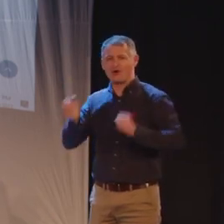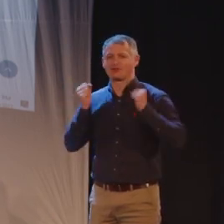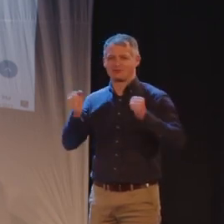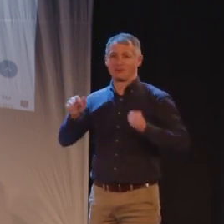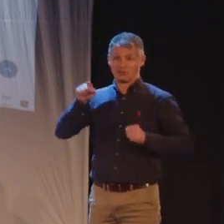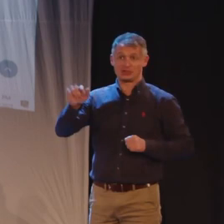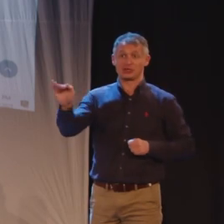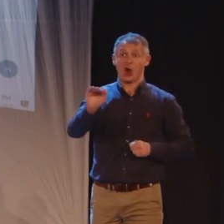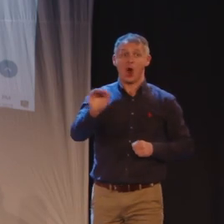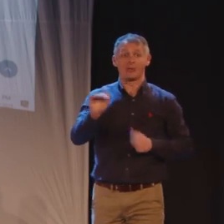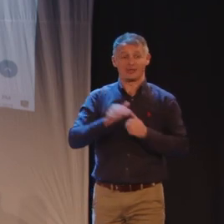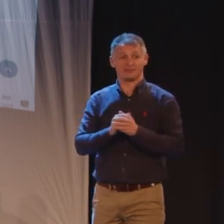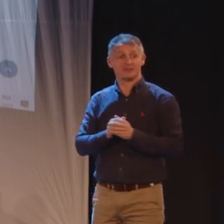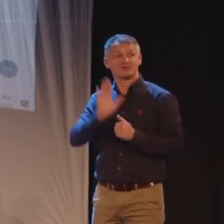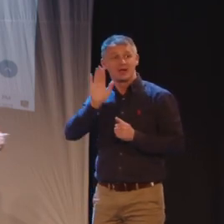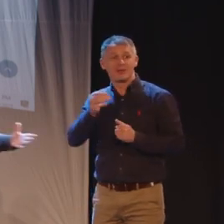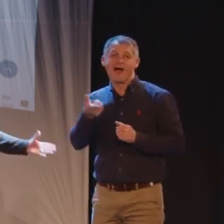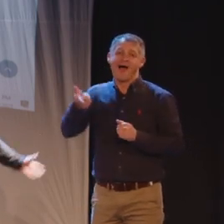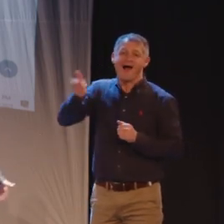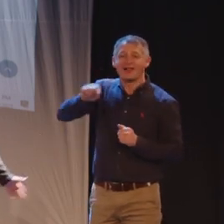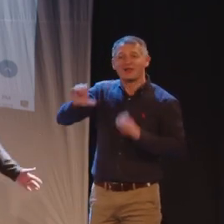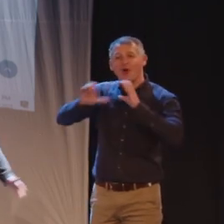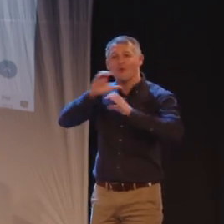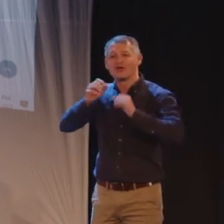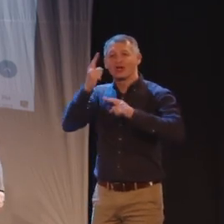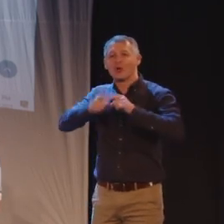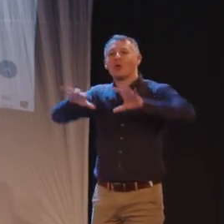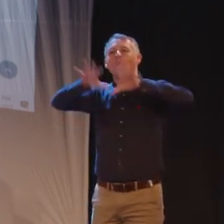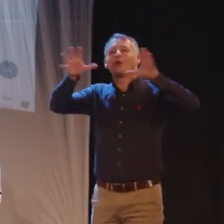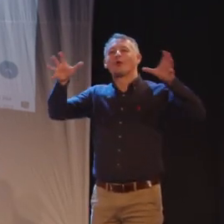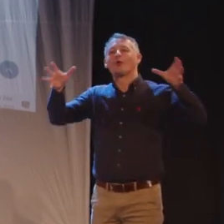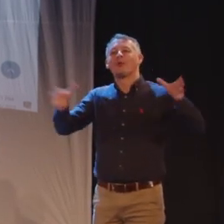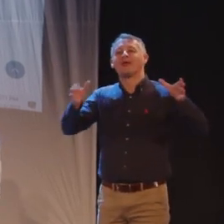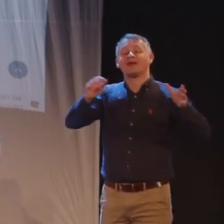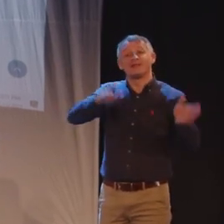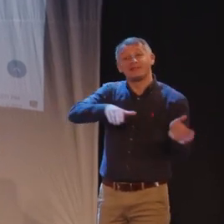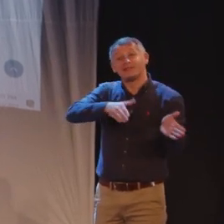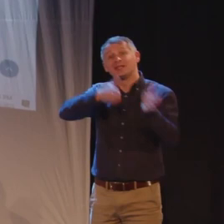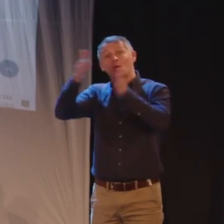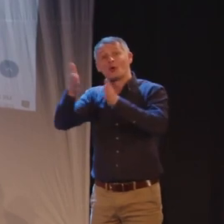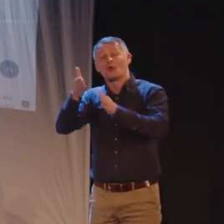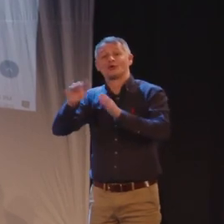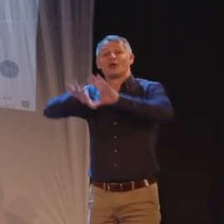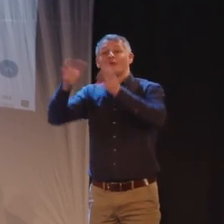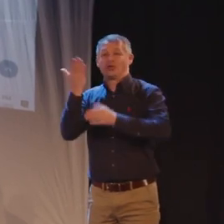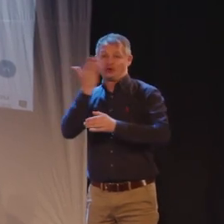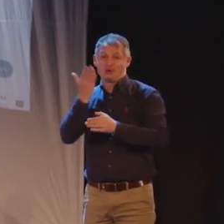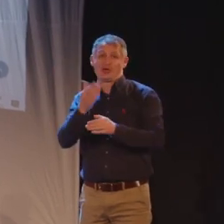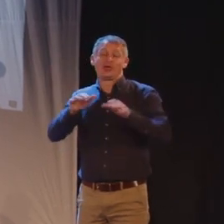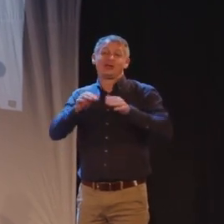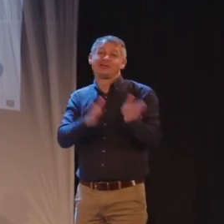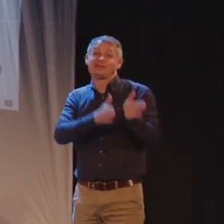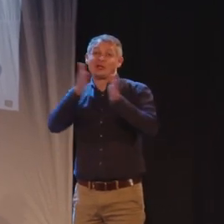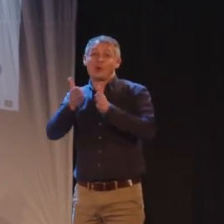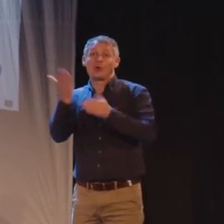acești copii să aibă o altfel de comunicare cu lumea dincolo de lumea școlii și de lumea pe care o cunosc. În